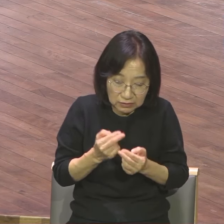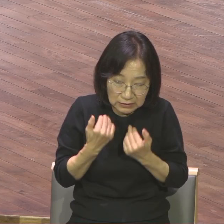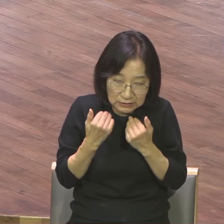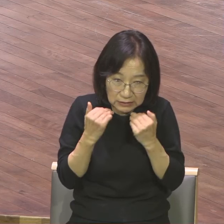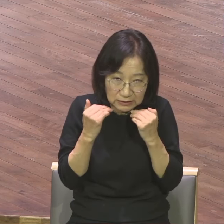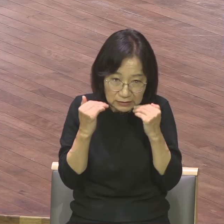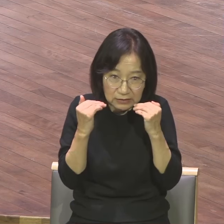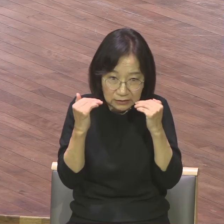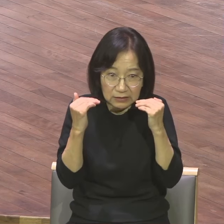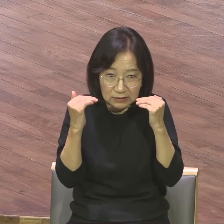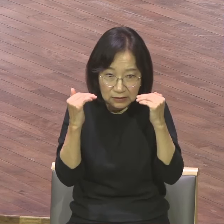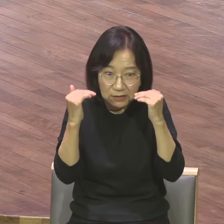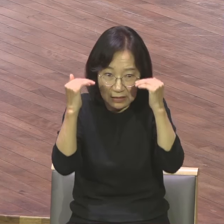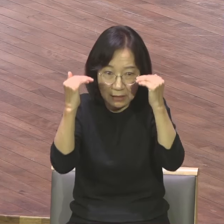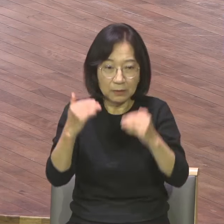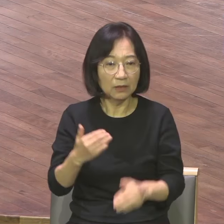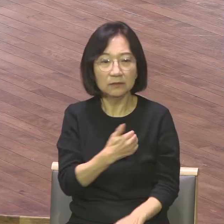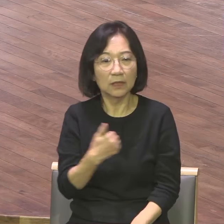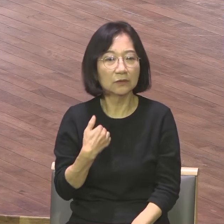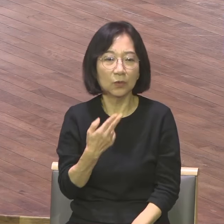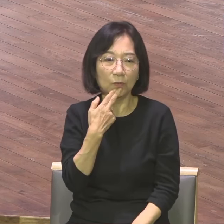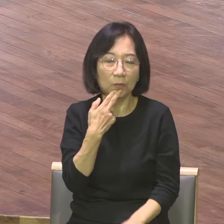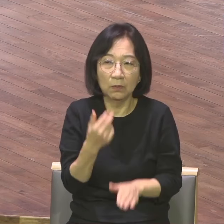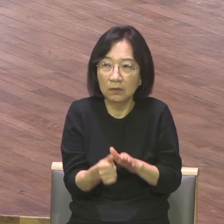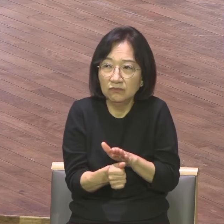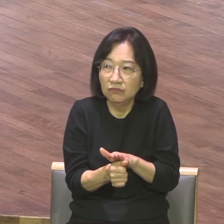세상에 나가서 다 자신이 하나도 없어.